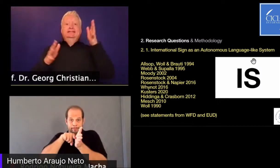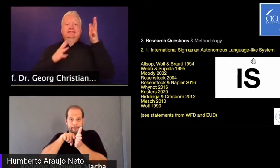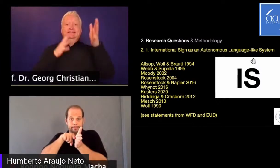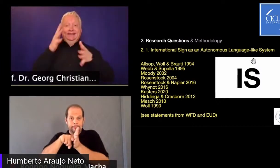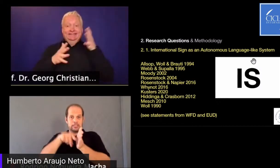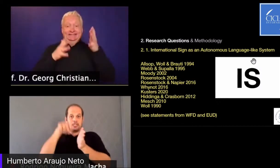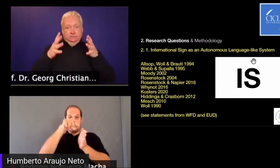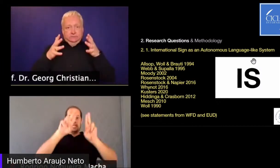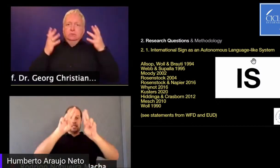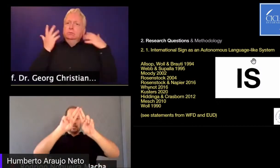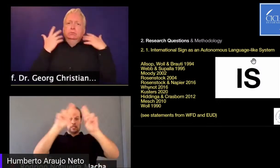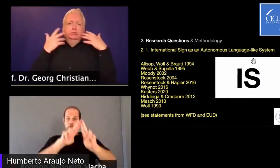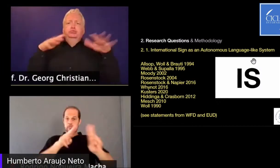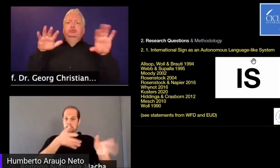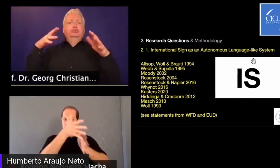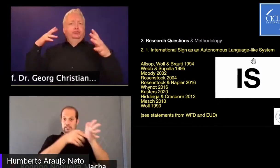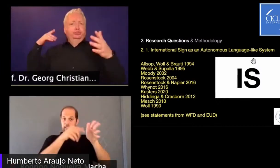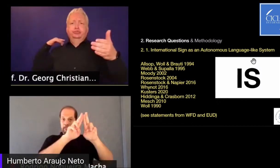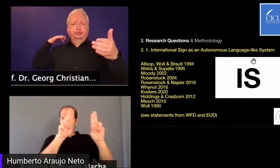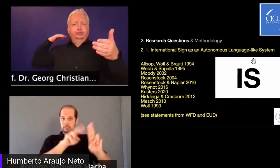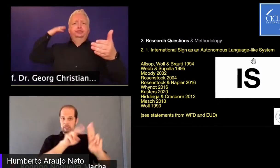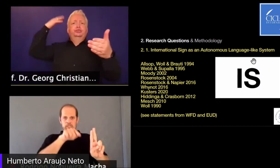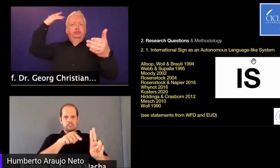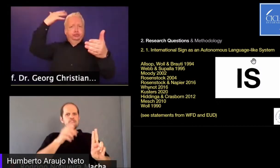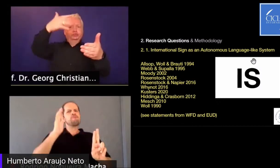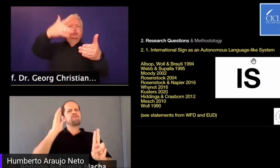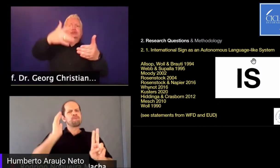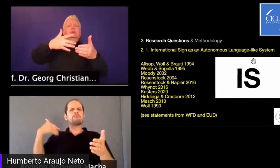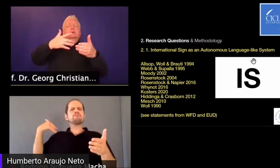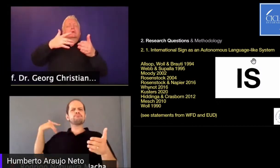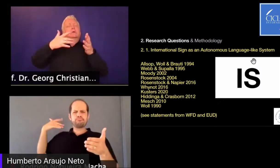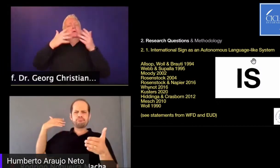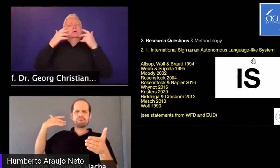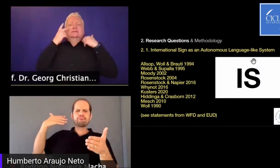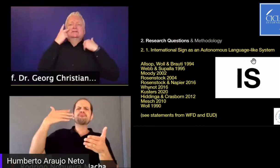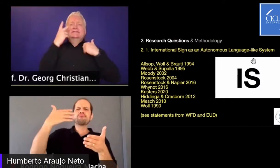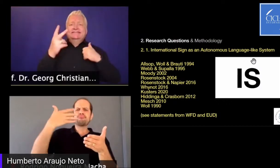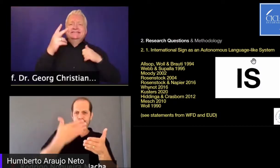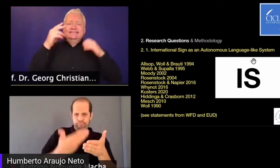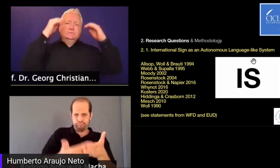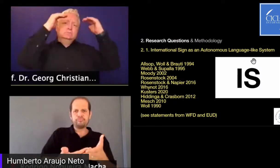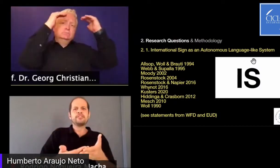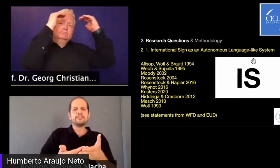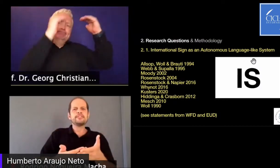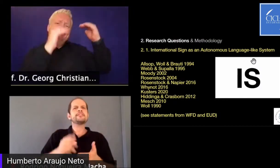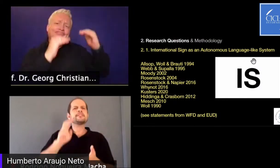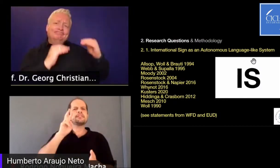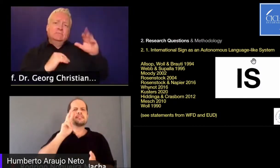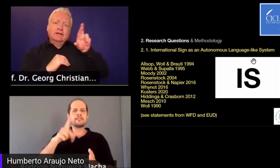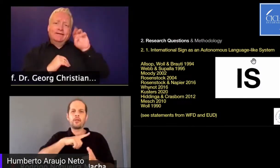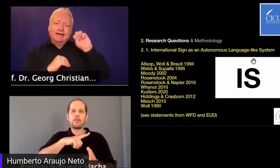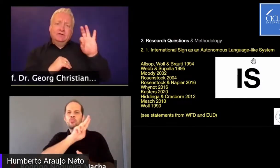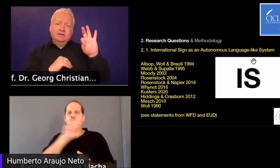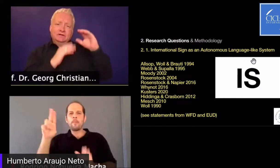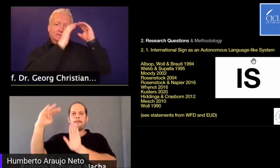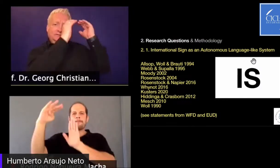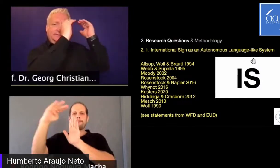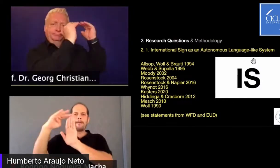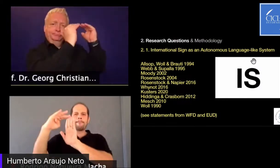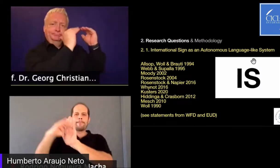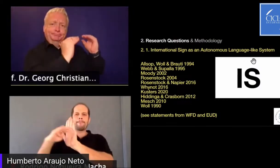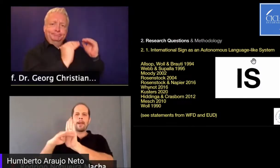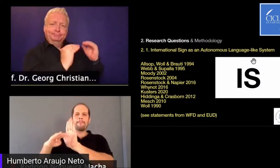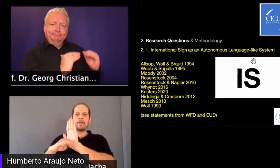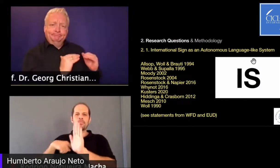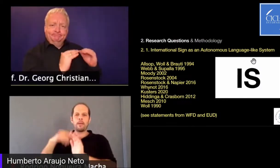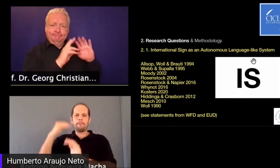Então, no estudo sobre língua de sinais internacional, já tem uma trajetória bastante interessante. Você tem